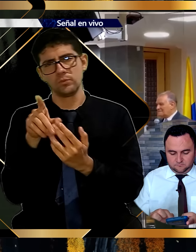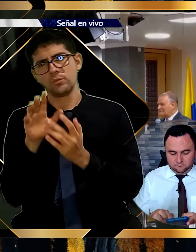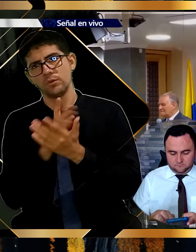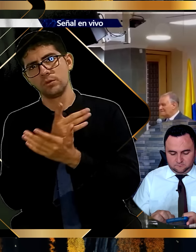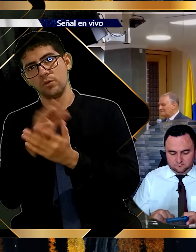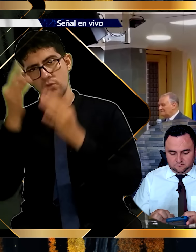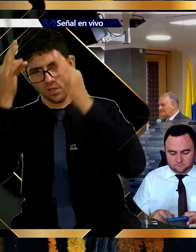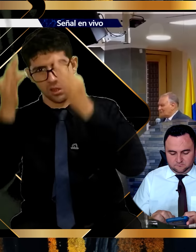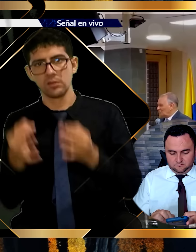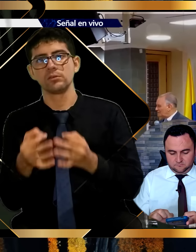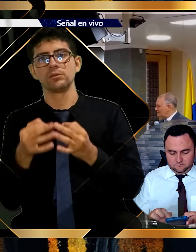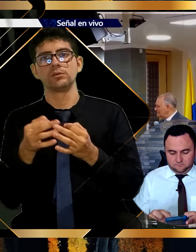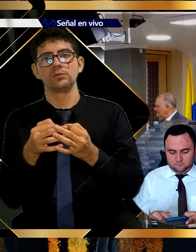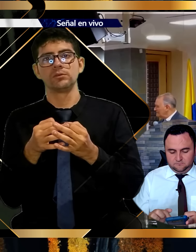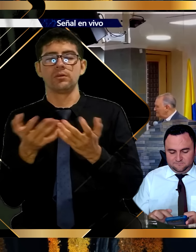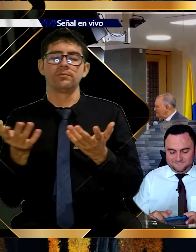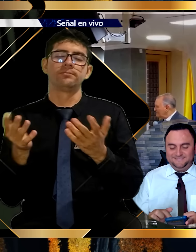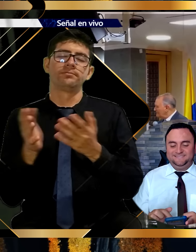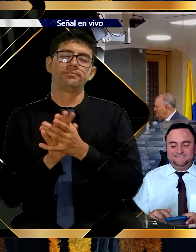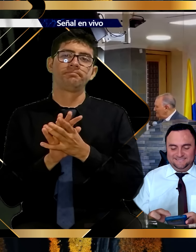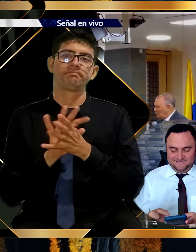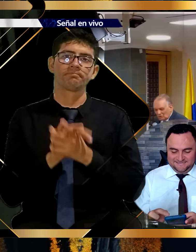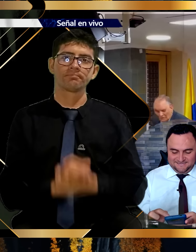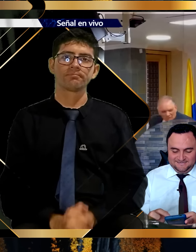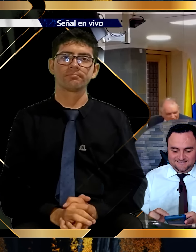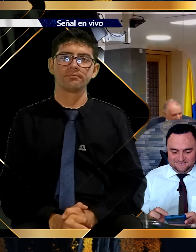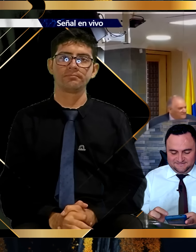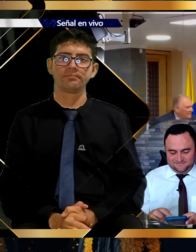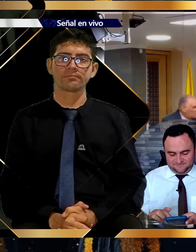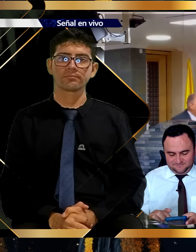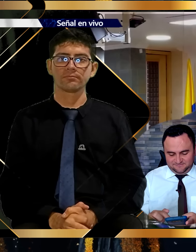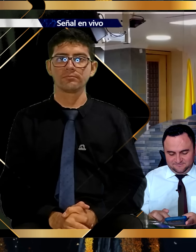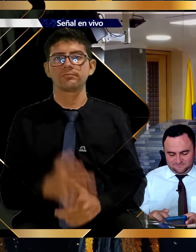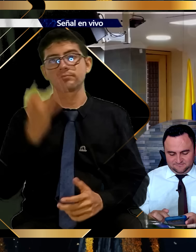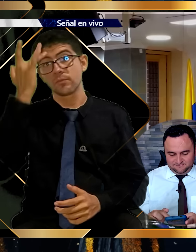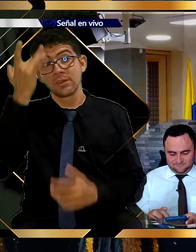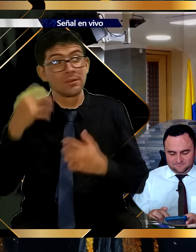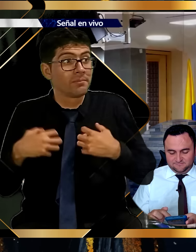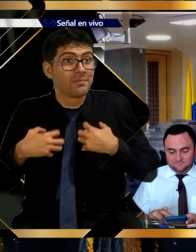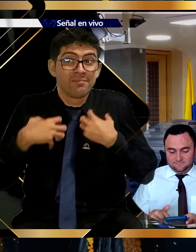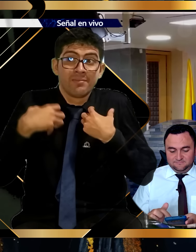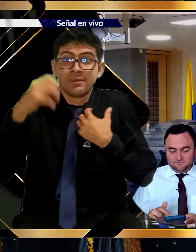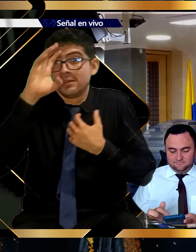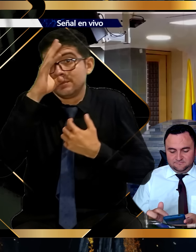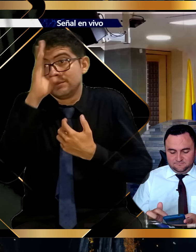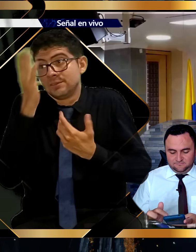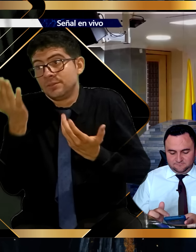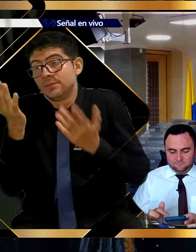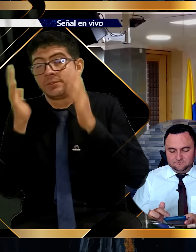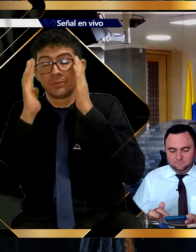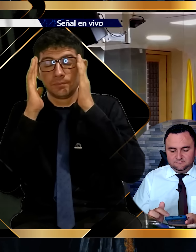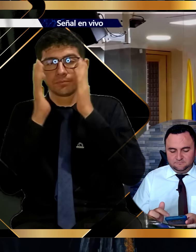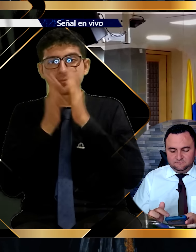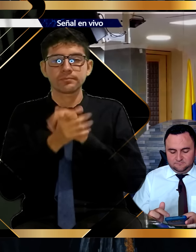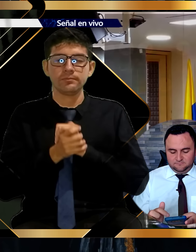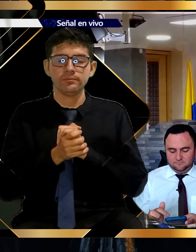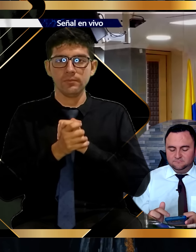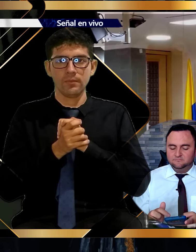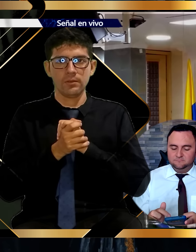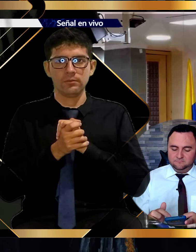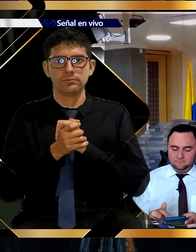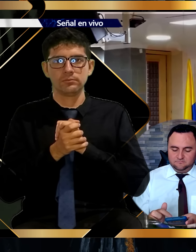crees? Entonces, no sé de dónde nace eso. Porque nosotros tenemos que,